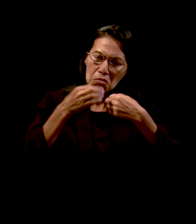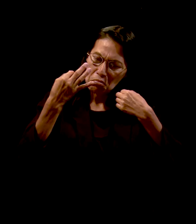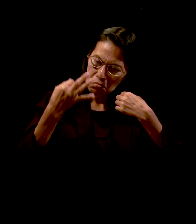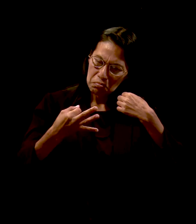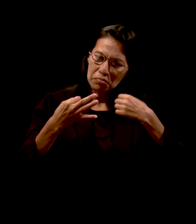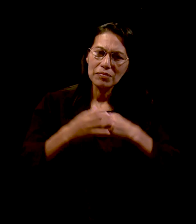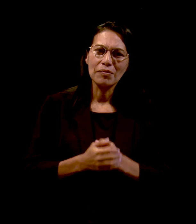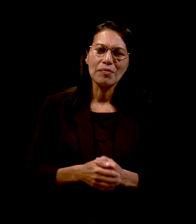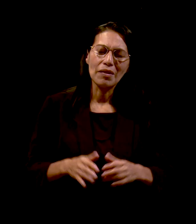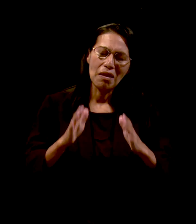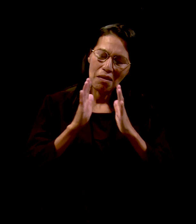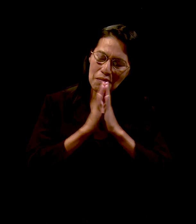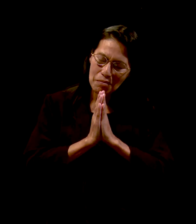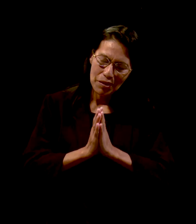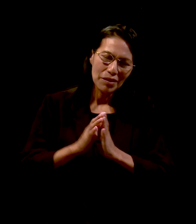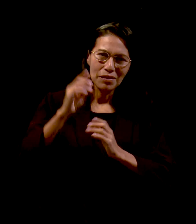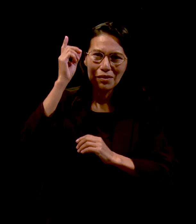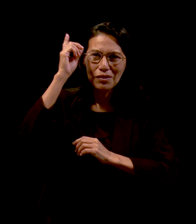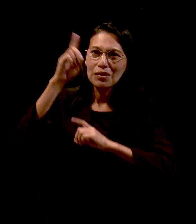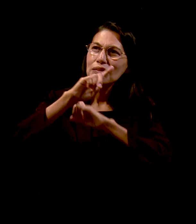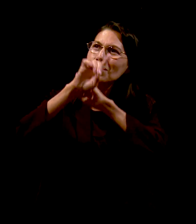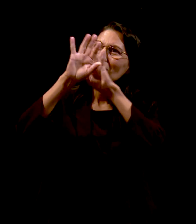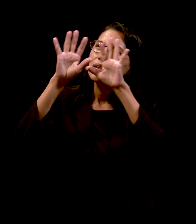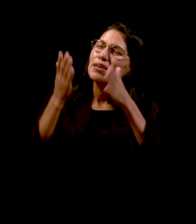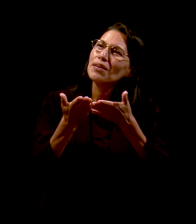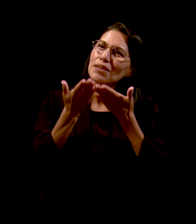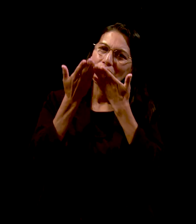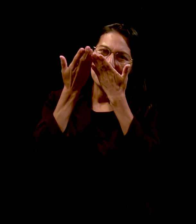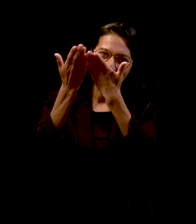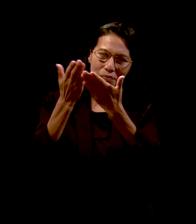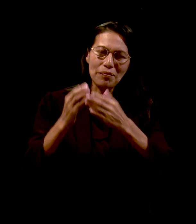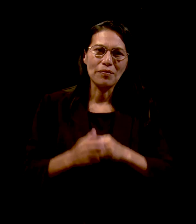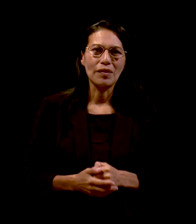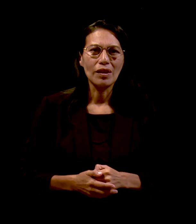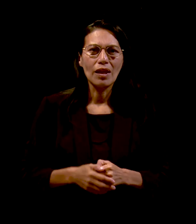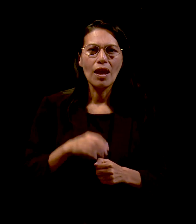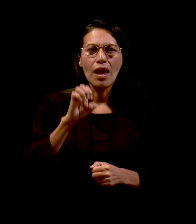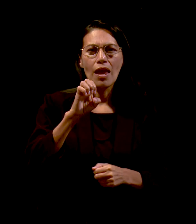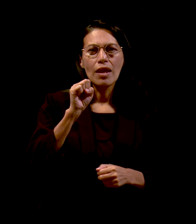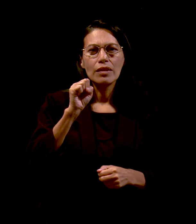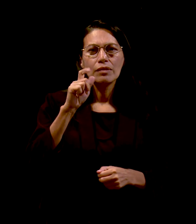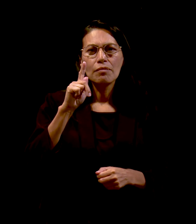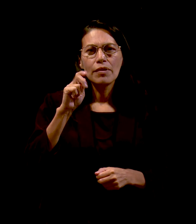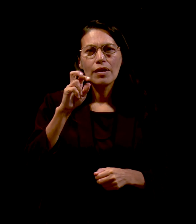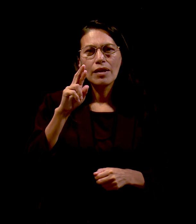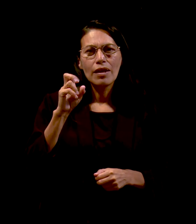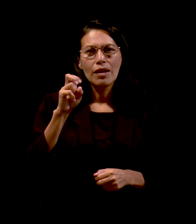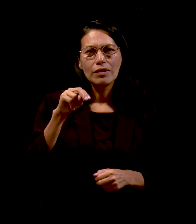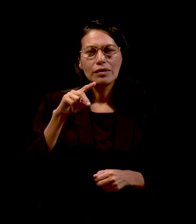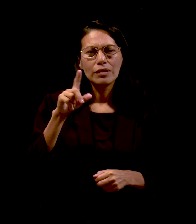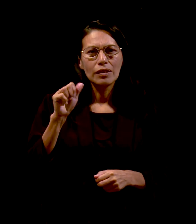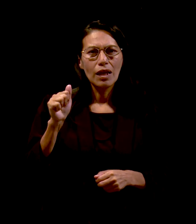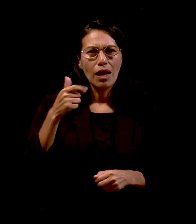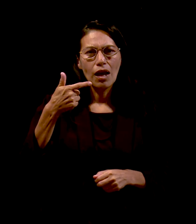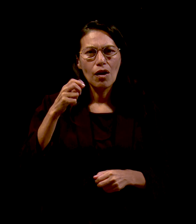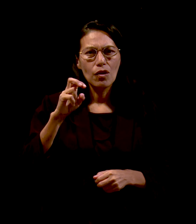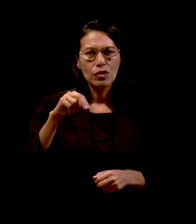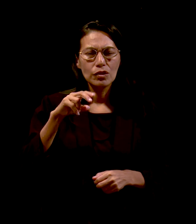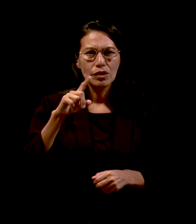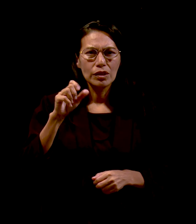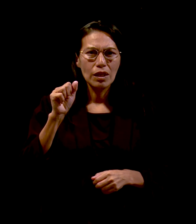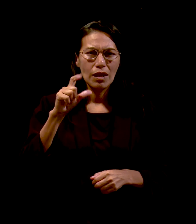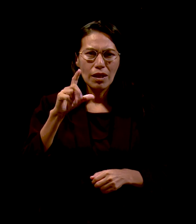la operación amén amén gloria adiós esperanza gonzález y de oración por la salud de ana luisa